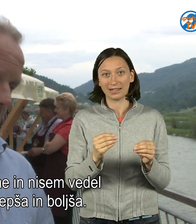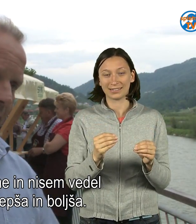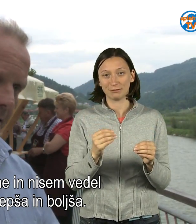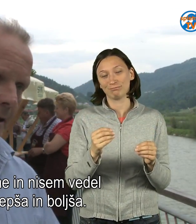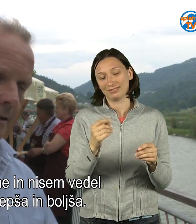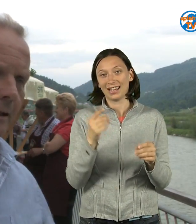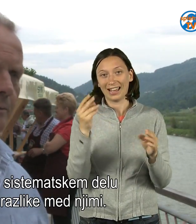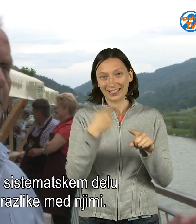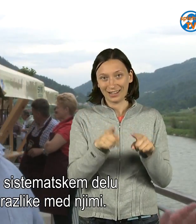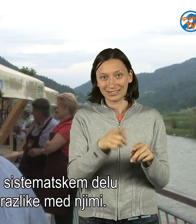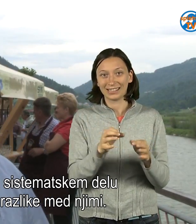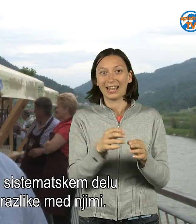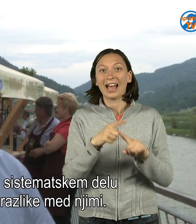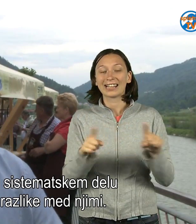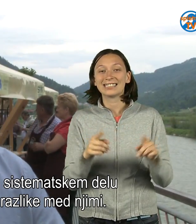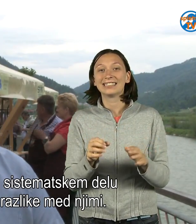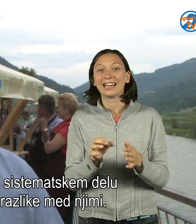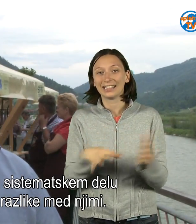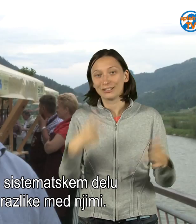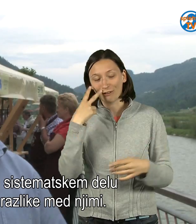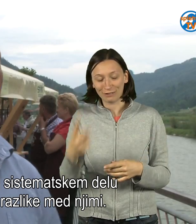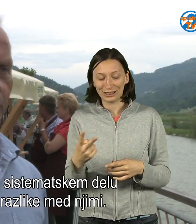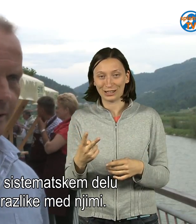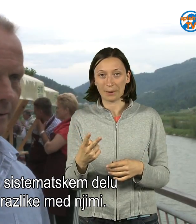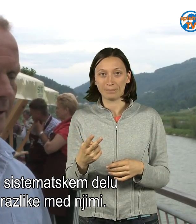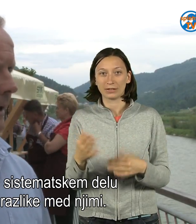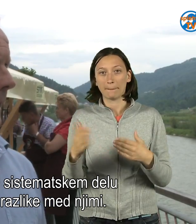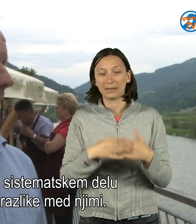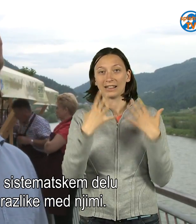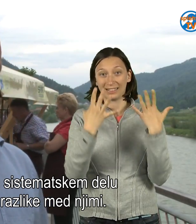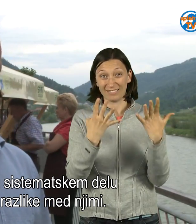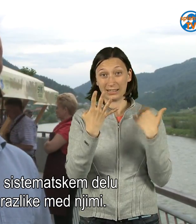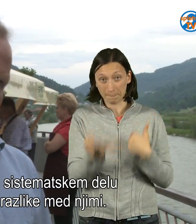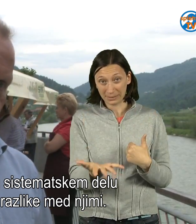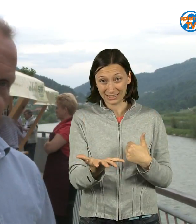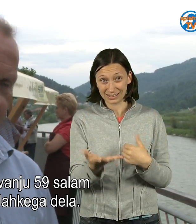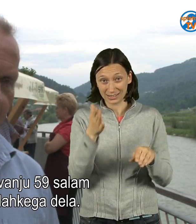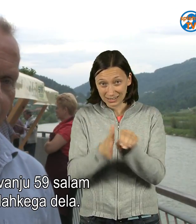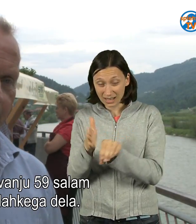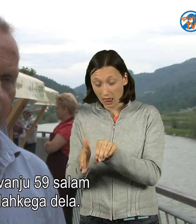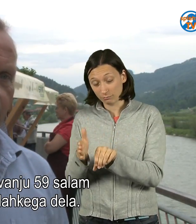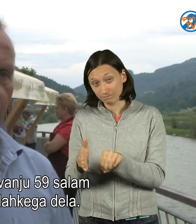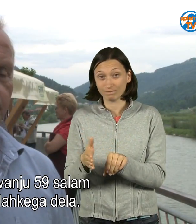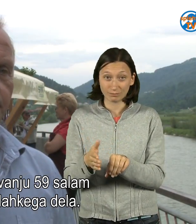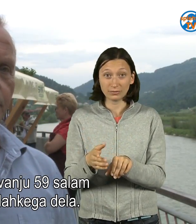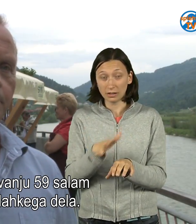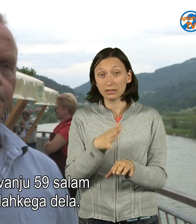ampak potem sistematskim delom se tudi te razlike hitro se pojavijo med njimi. Pri 59 salamah